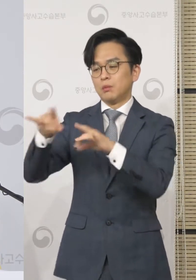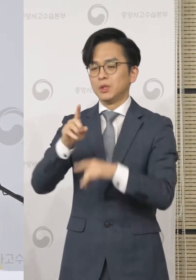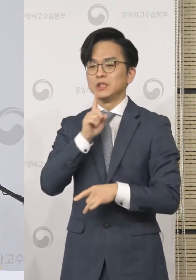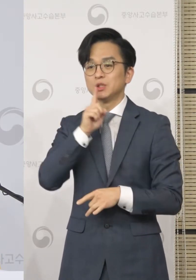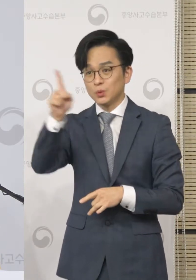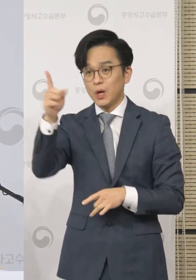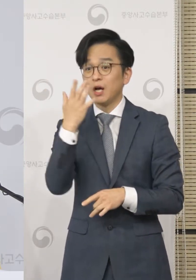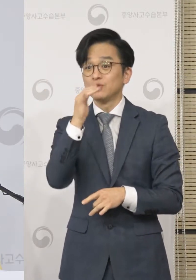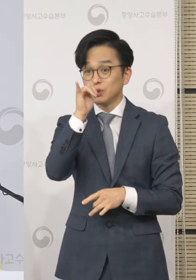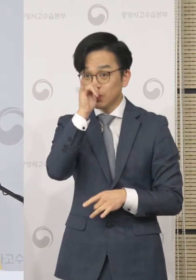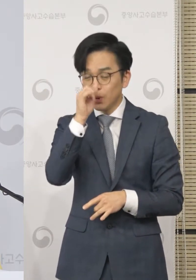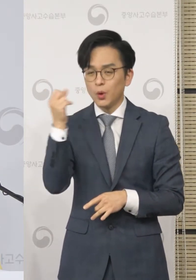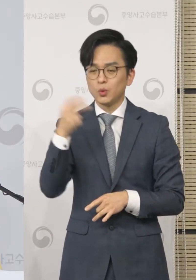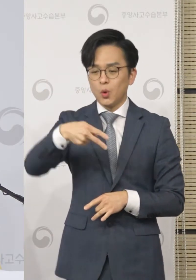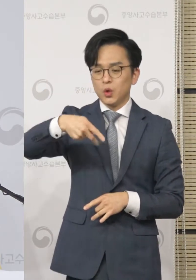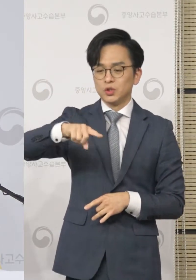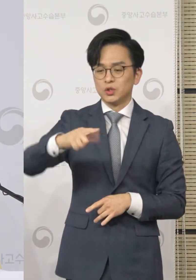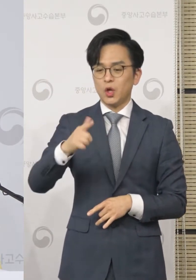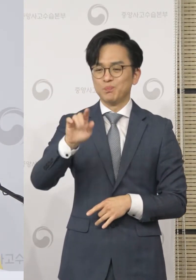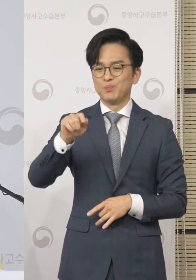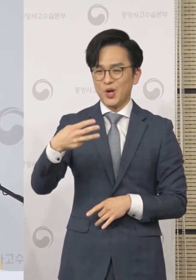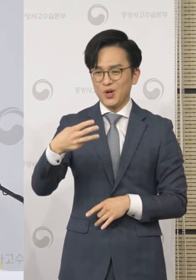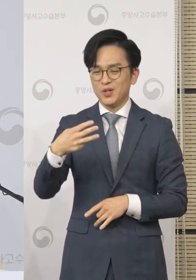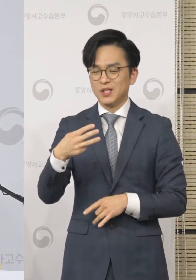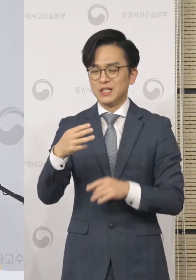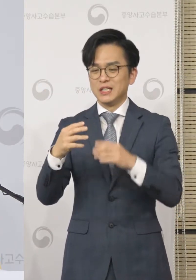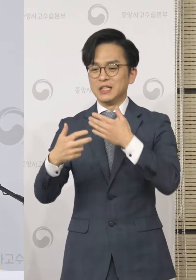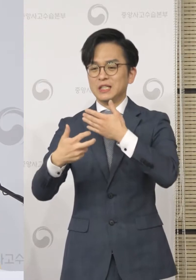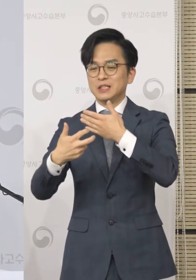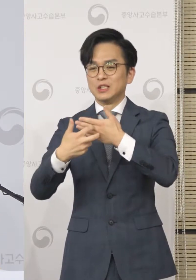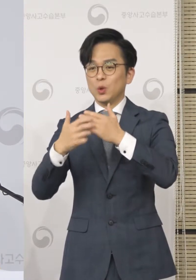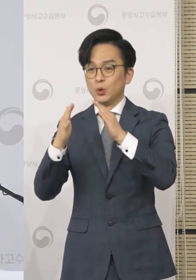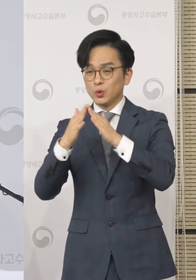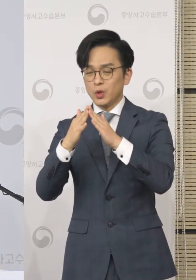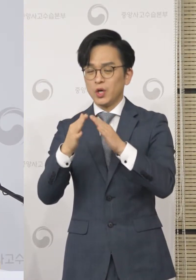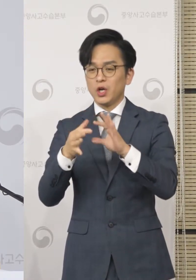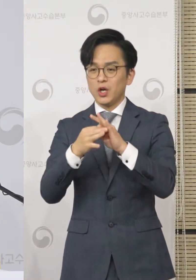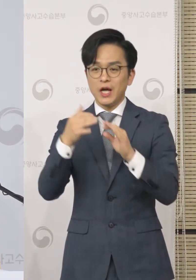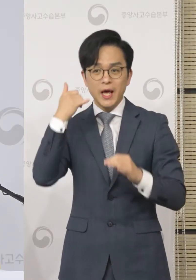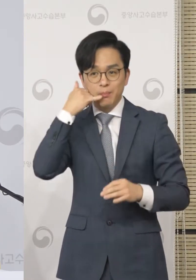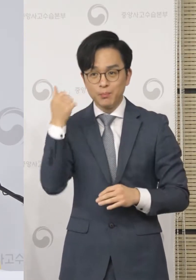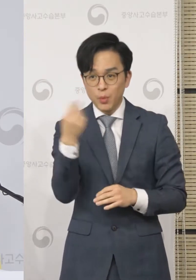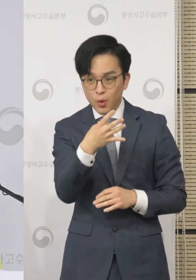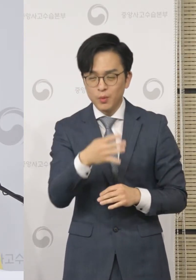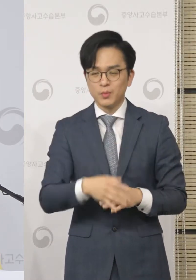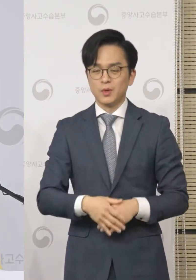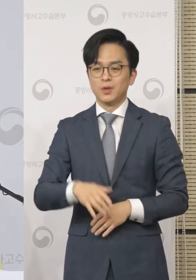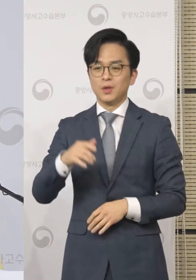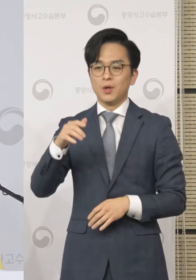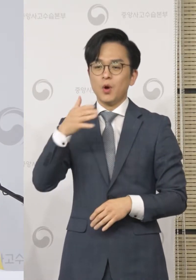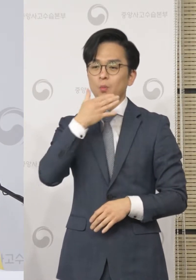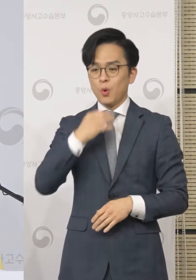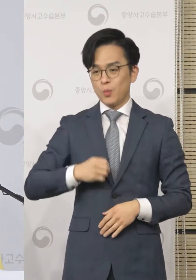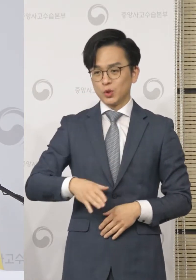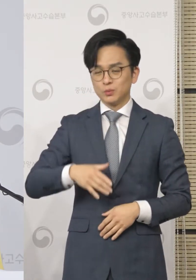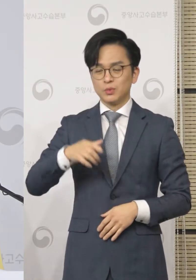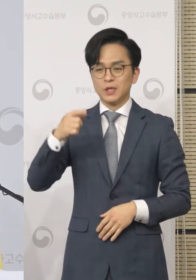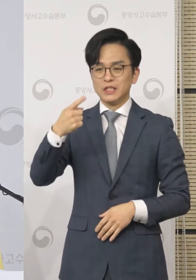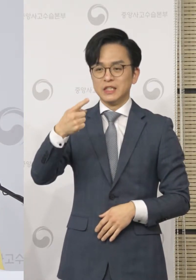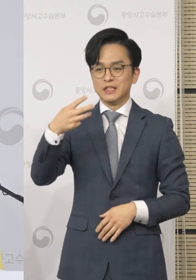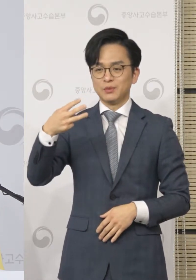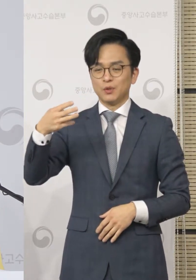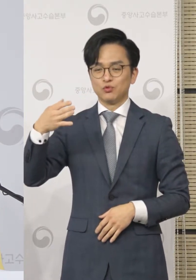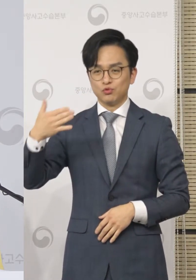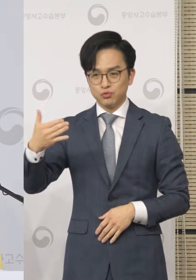있고 선별진료소 연락처 정보, 질병관리본부 1339 상담 콜센터, SNS 채널